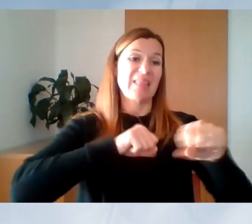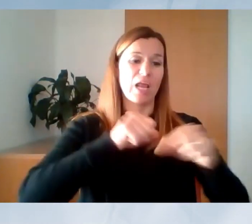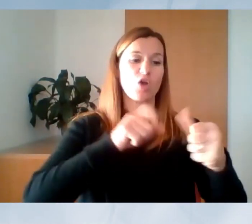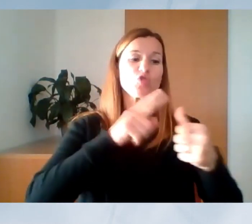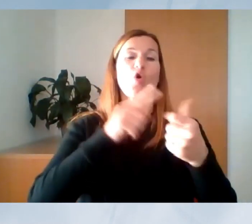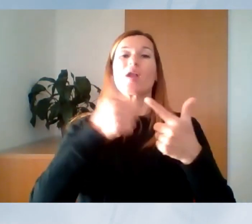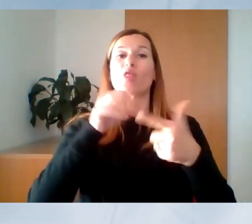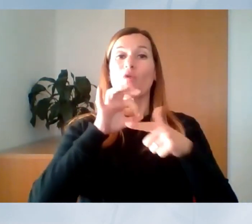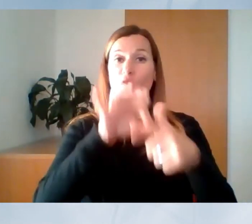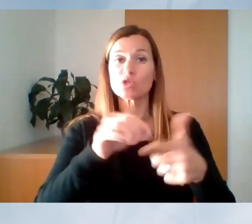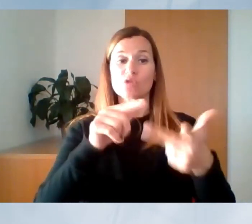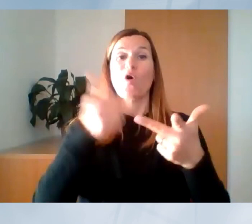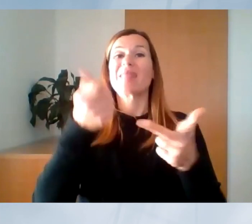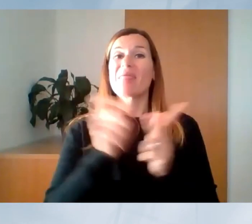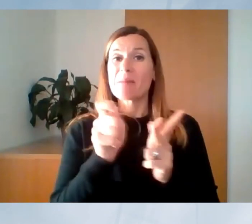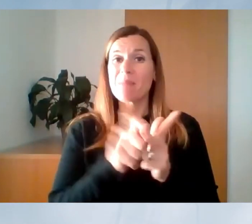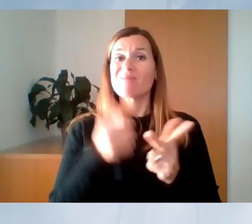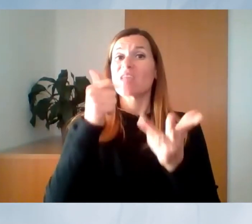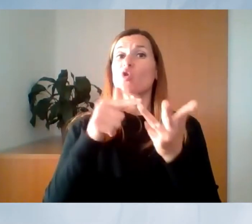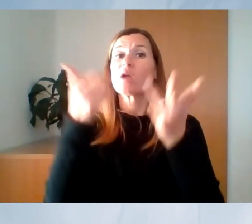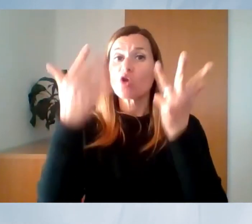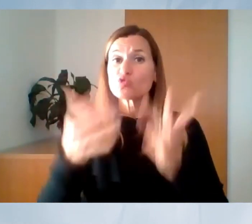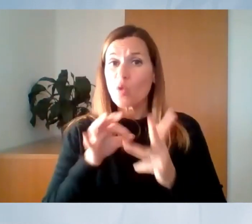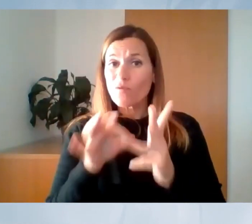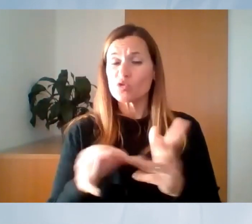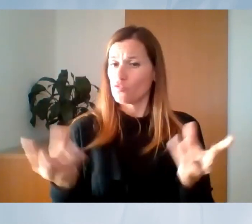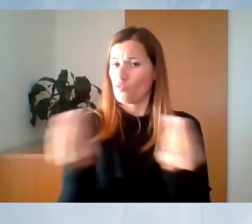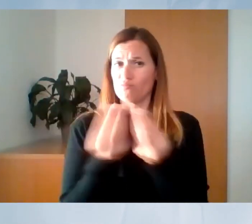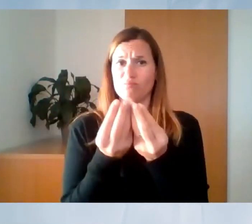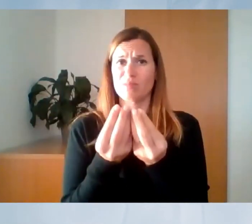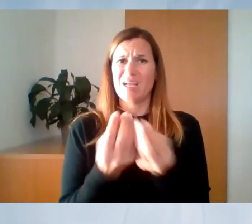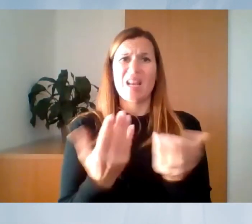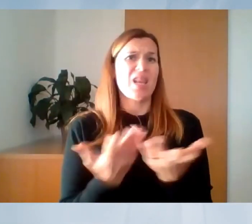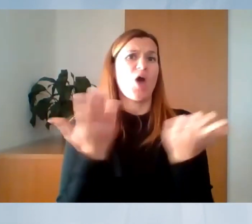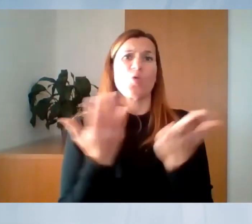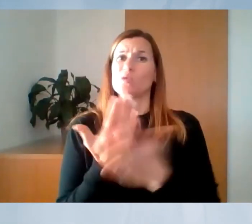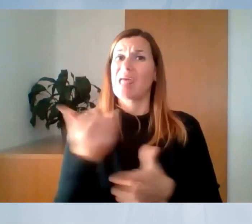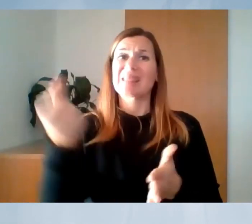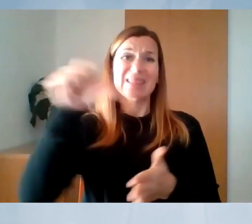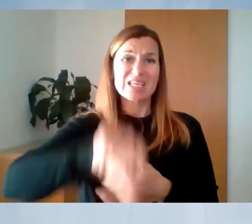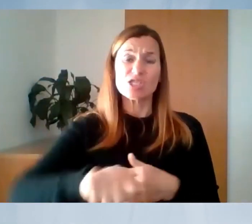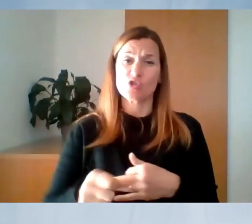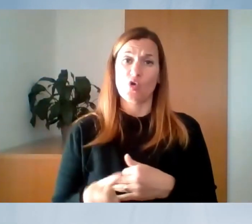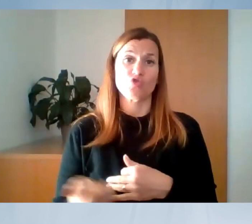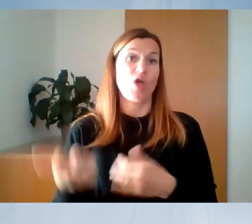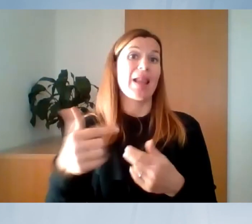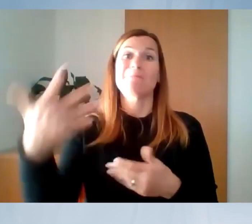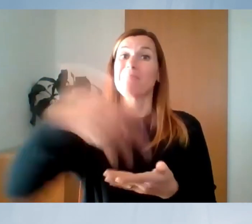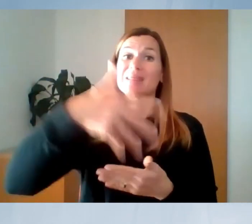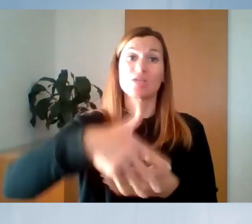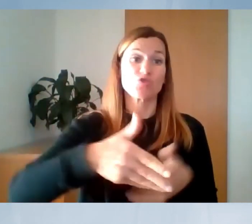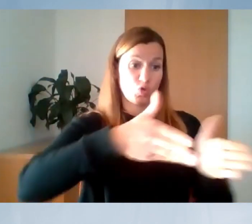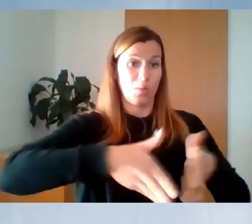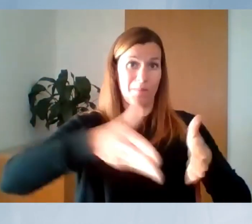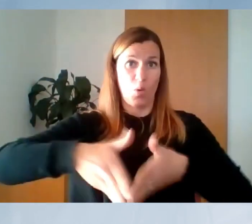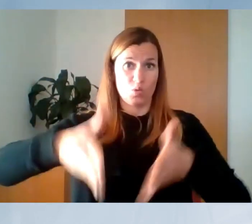eno vodstvo, ena nabava, eno računovodstvo je lahko zaradi mene za 1000 ali pa